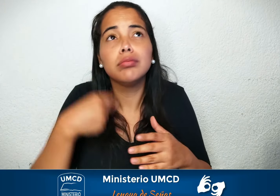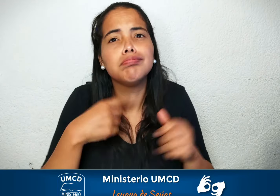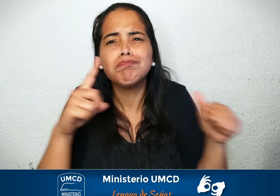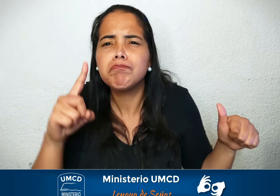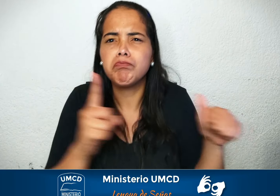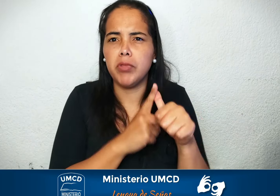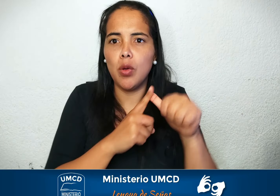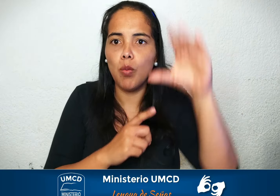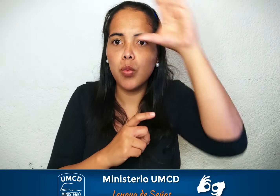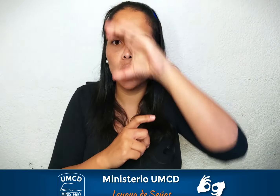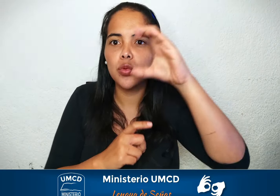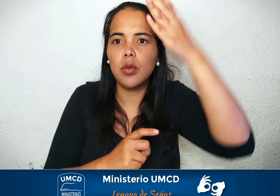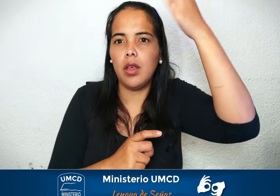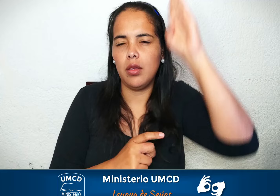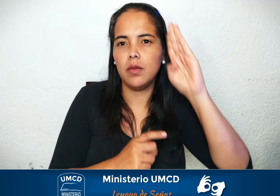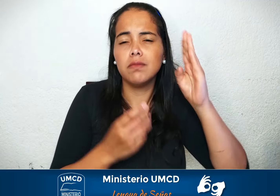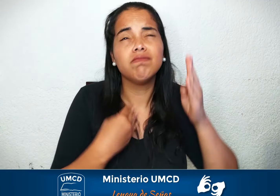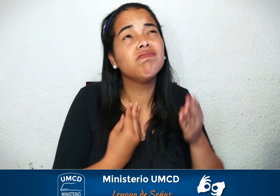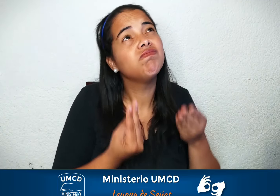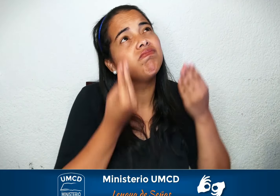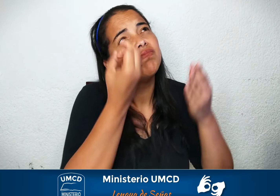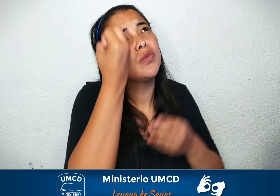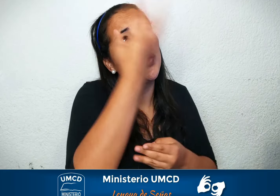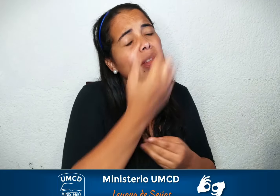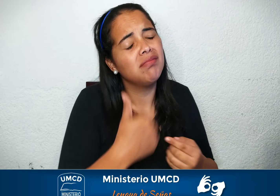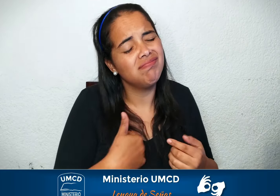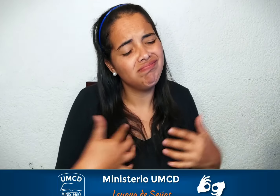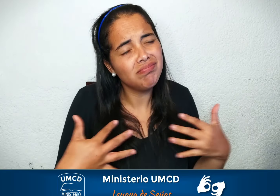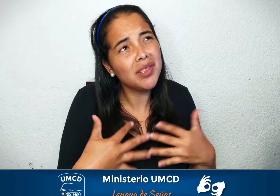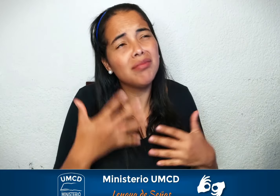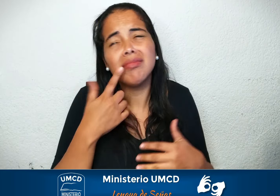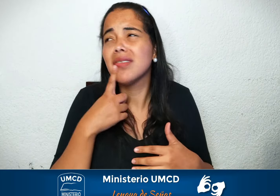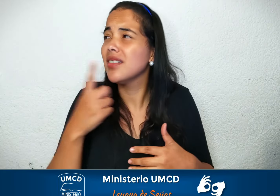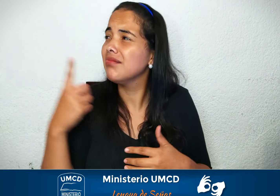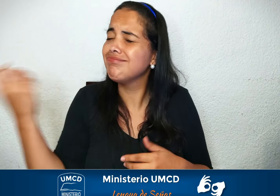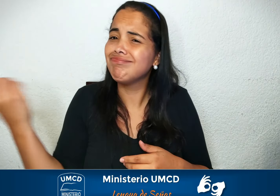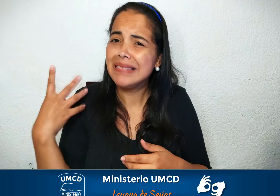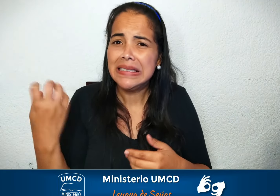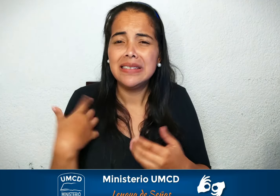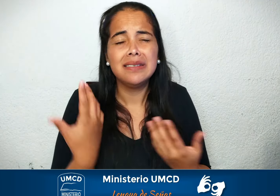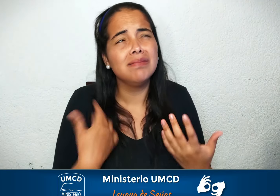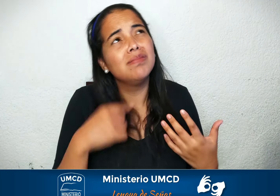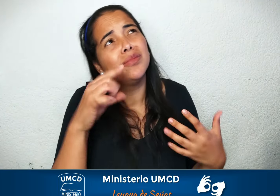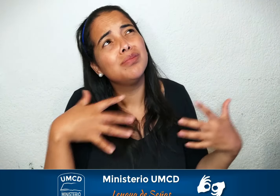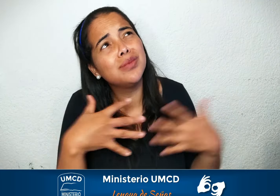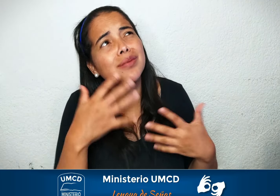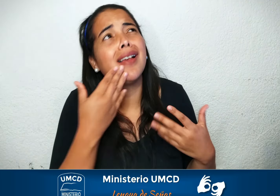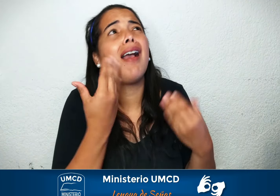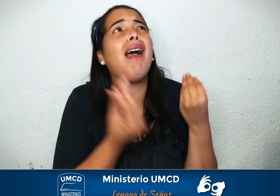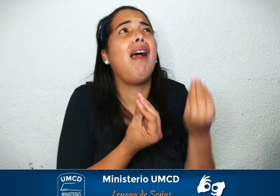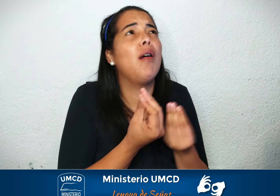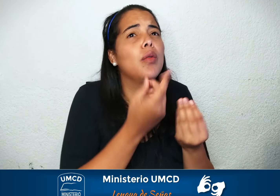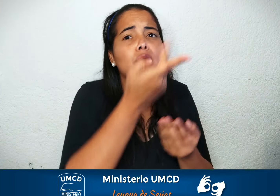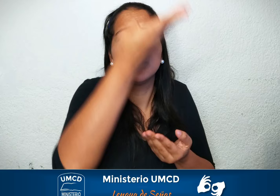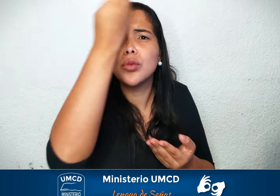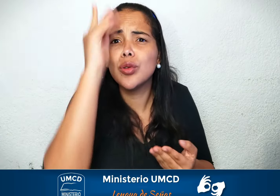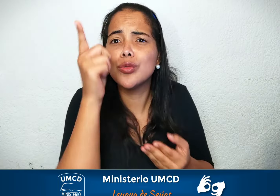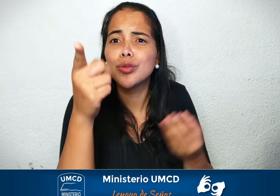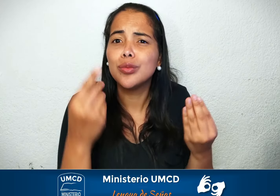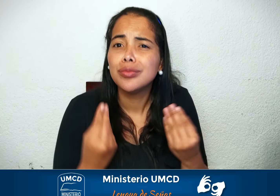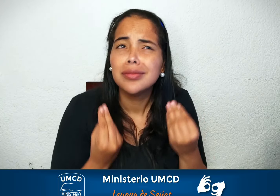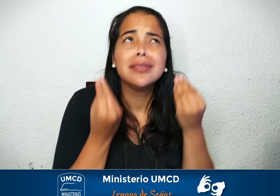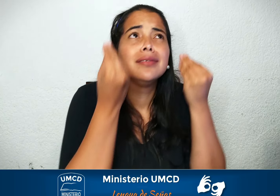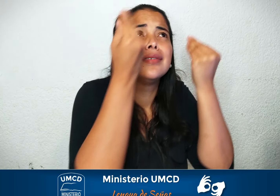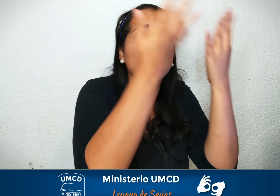oración ponerlo delante de Él, expresar delante de Él todo lo que sentimos, pensamos en medio